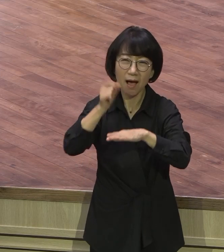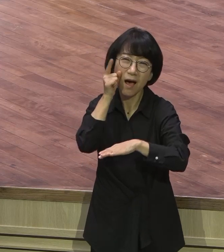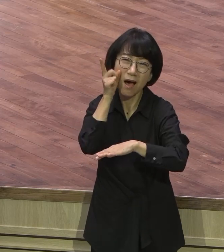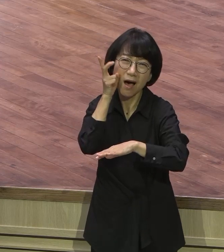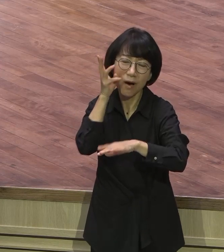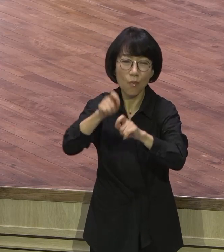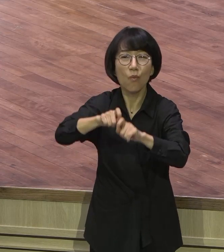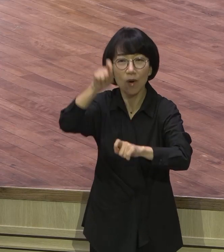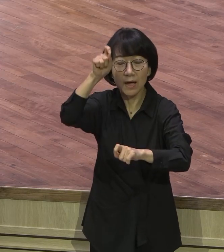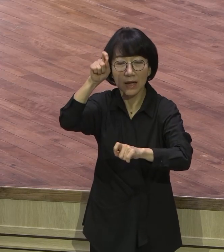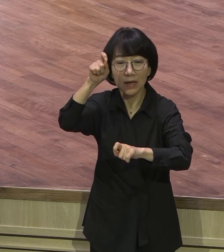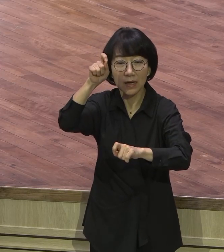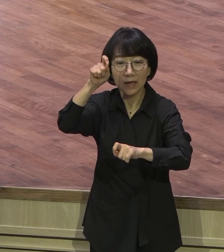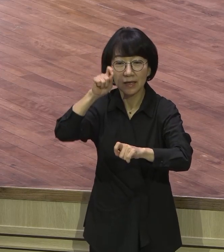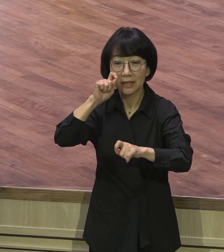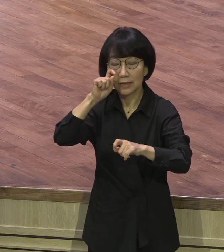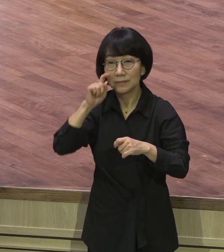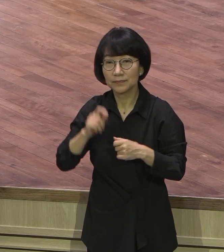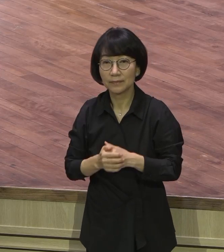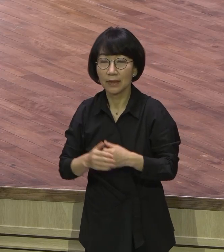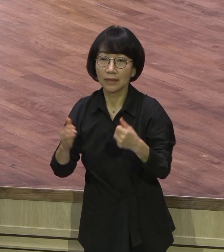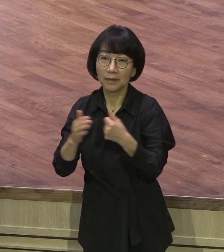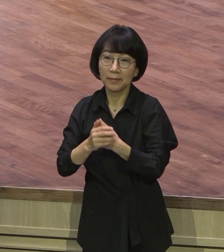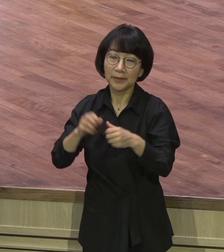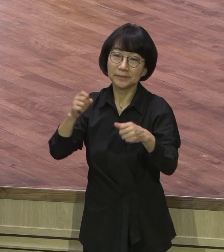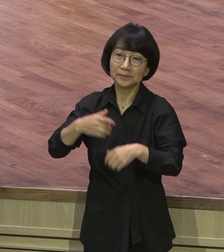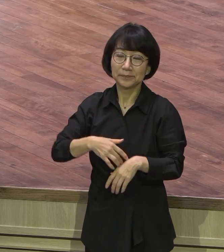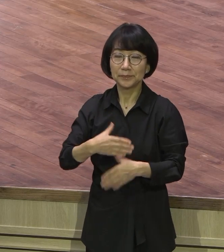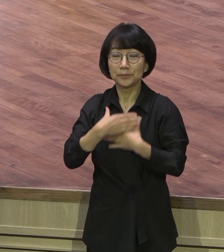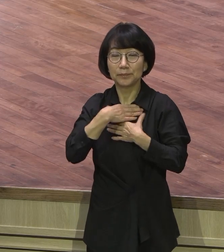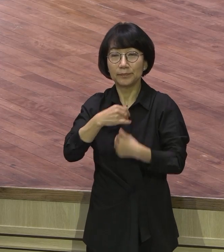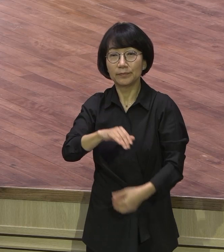지금 상황에 안 좋아할 수가 있어요.